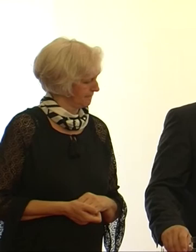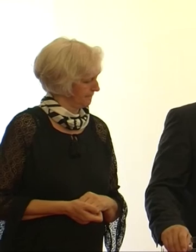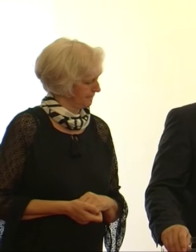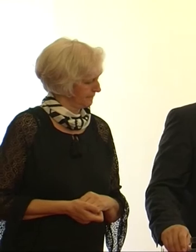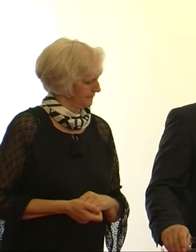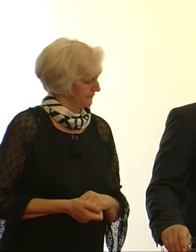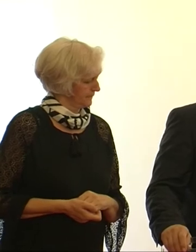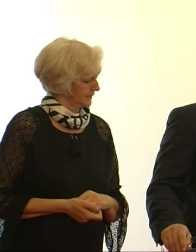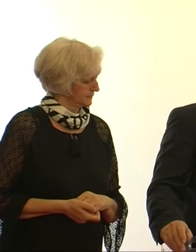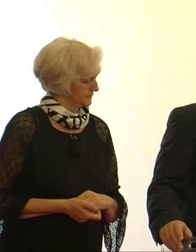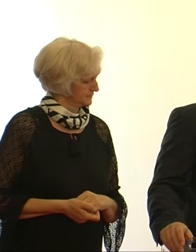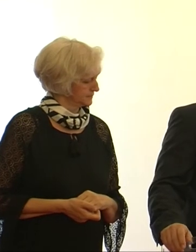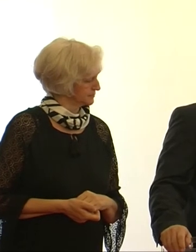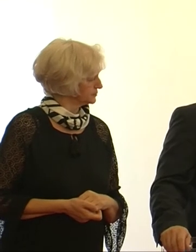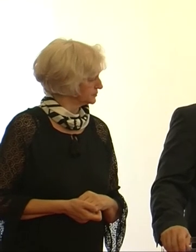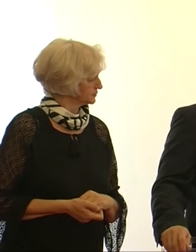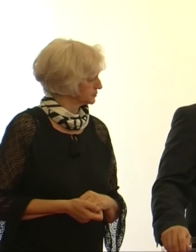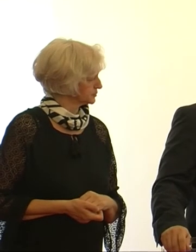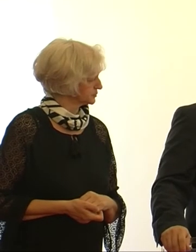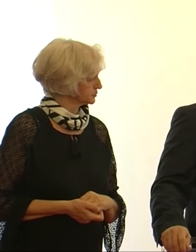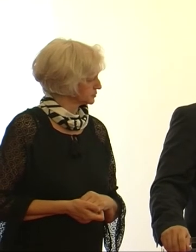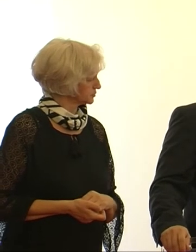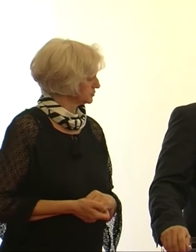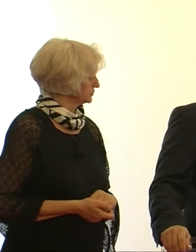za ekonomski razvoj, te naravno